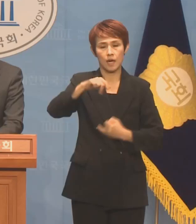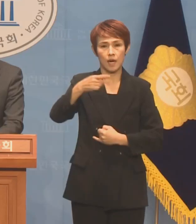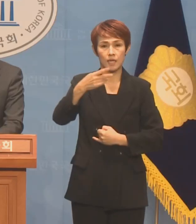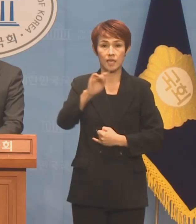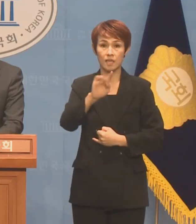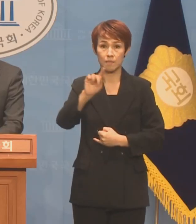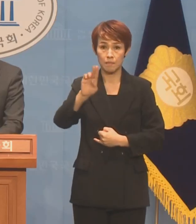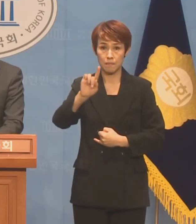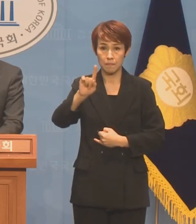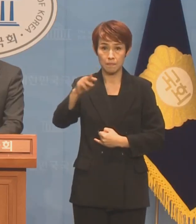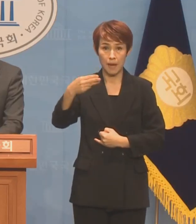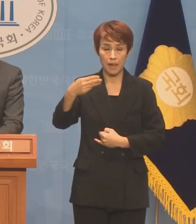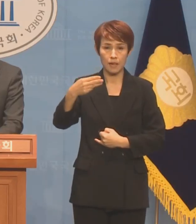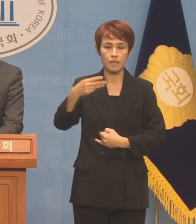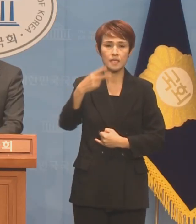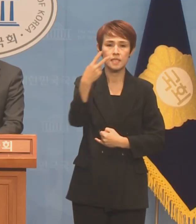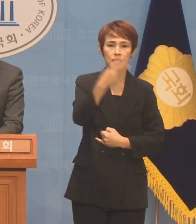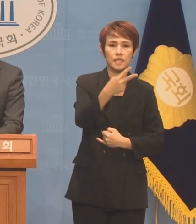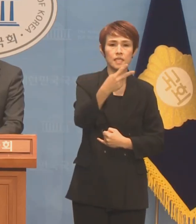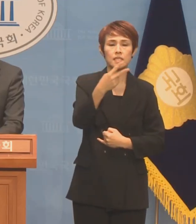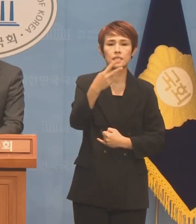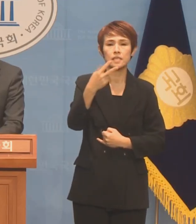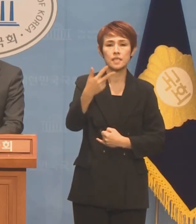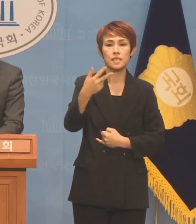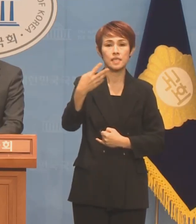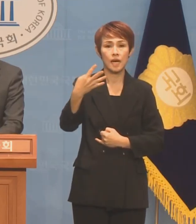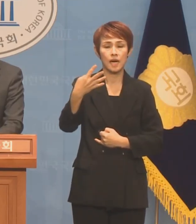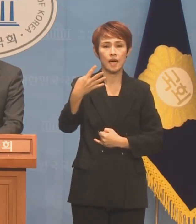차량 번호